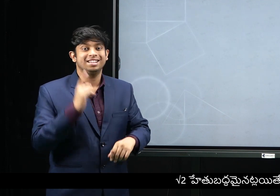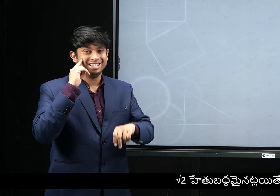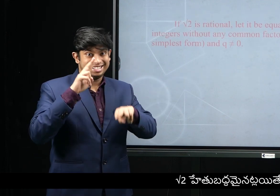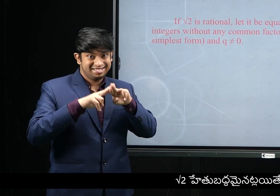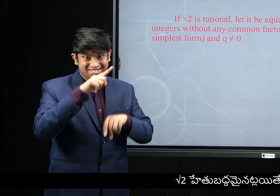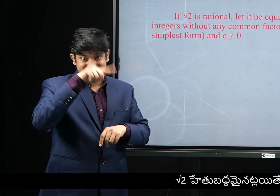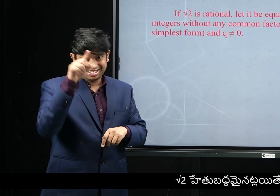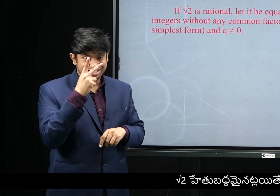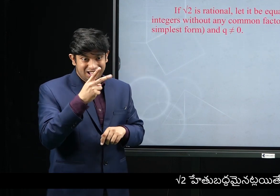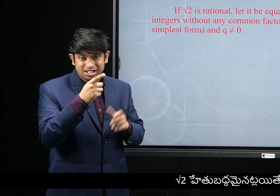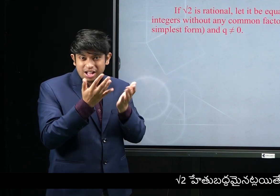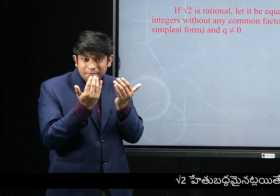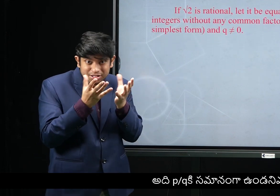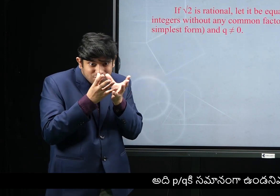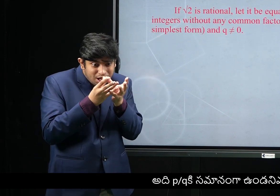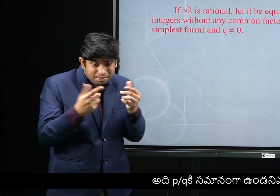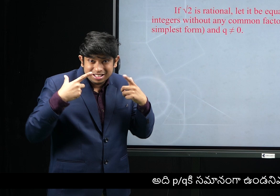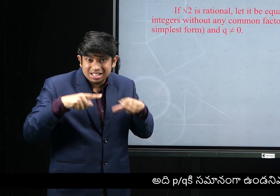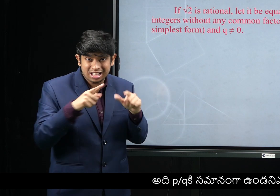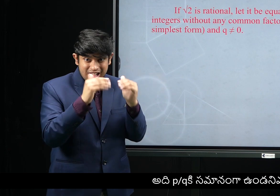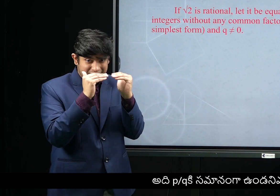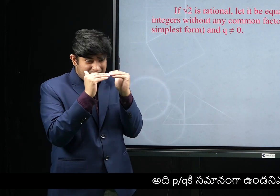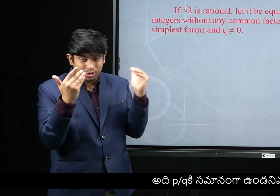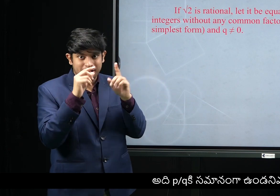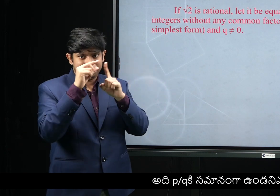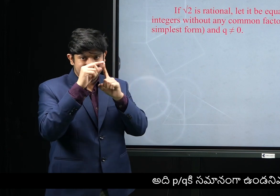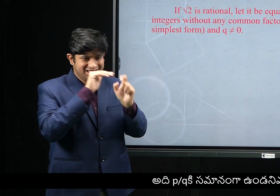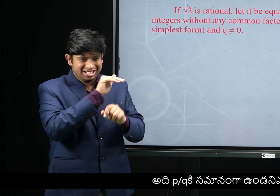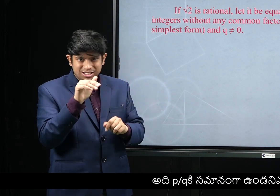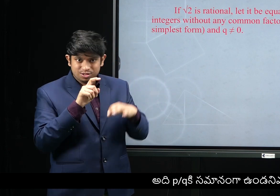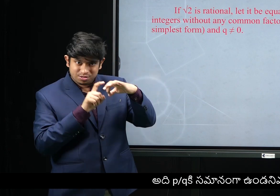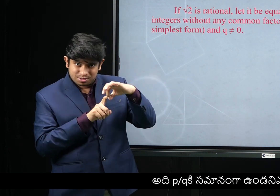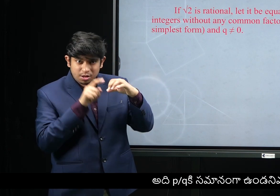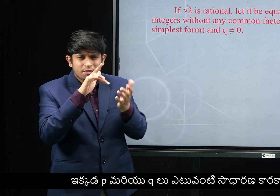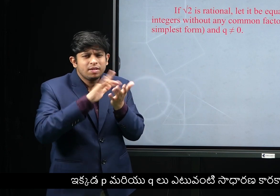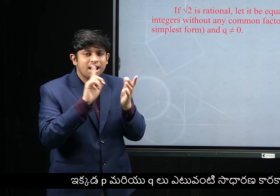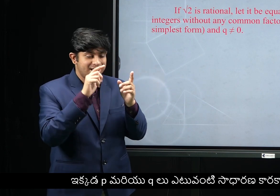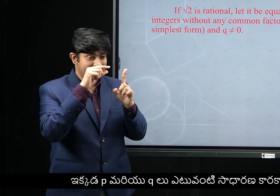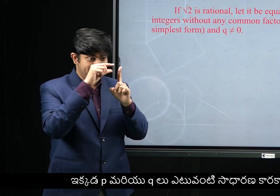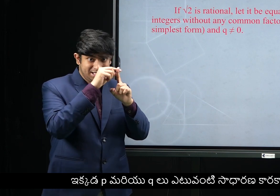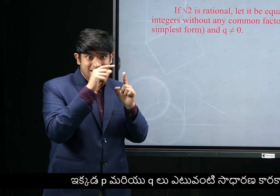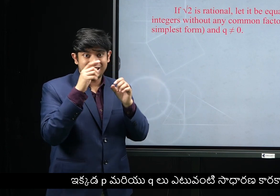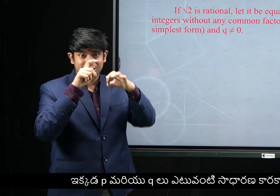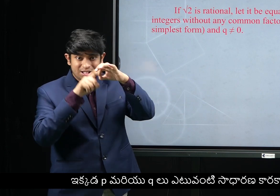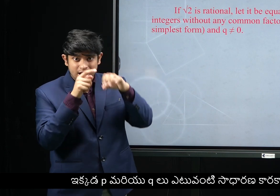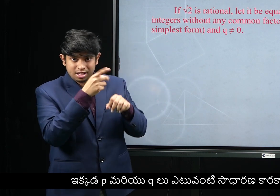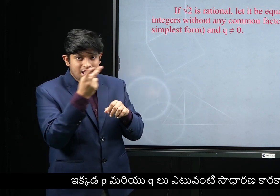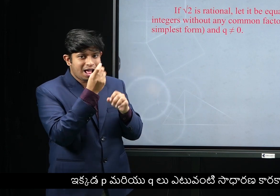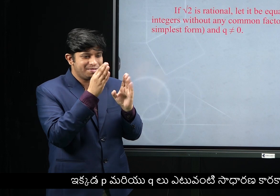√ హేతుబద్ధమైనట్లయితే అది p/qకి సమానంగా ఉండనివ్వండి. ఇక్కడ p మరియు qలు ఎటువంటి